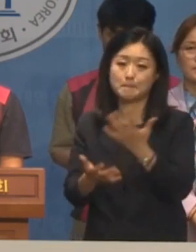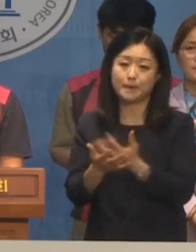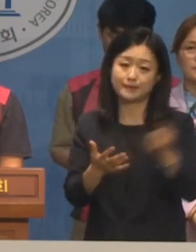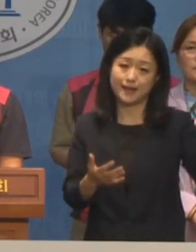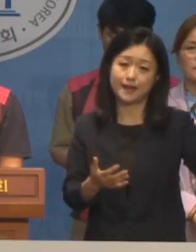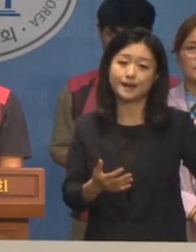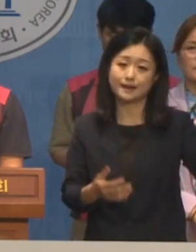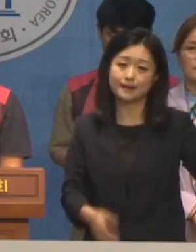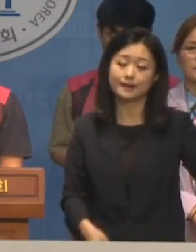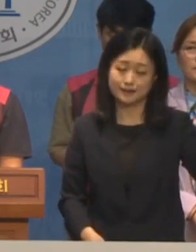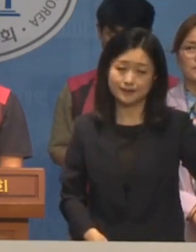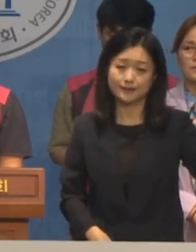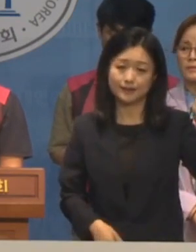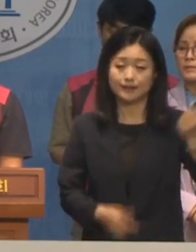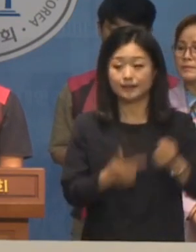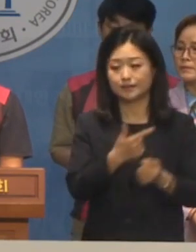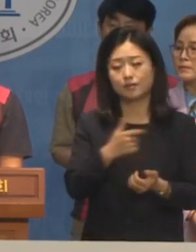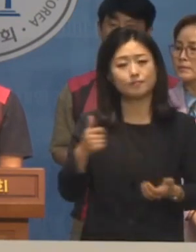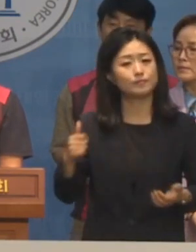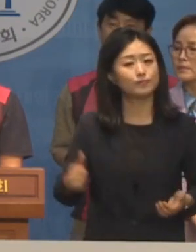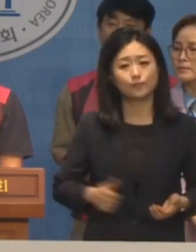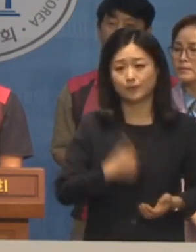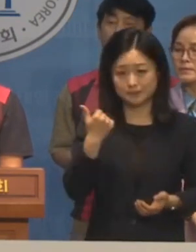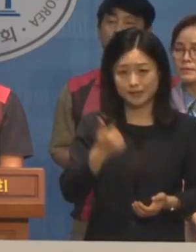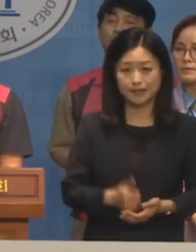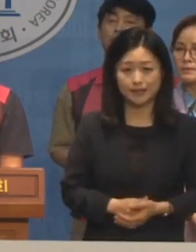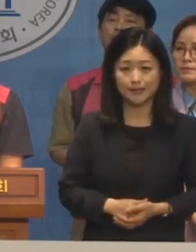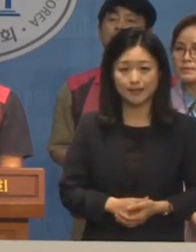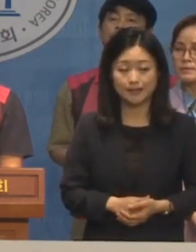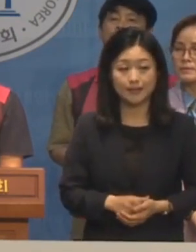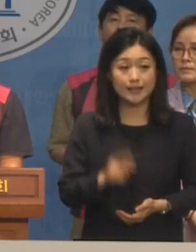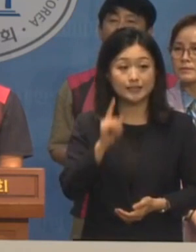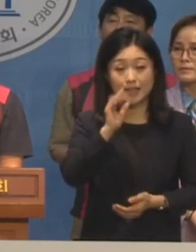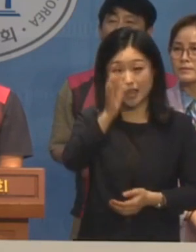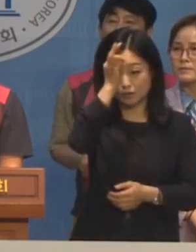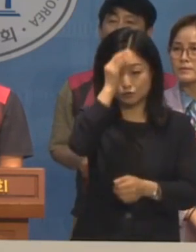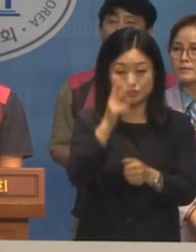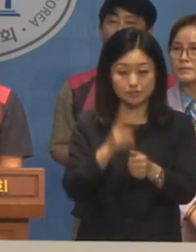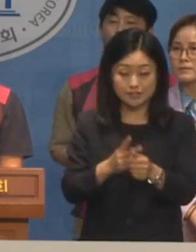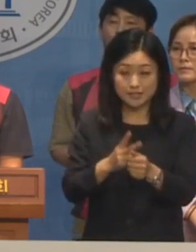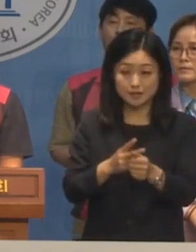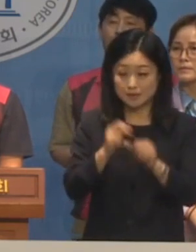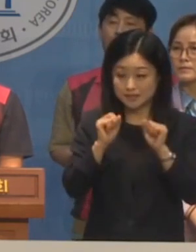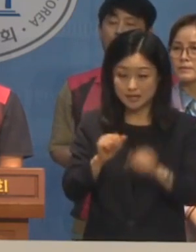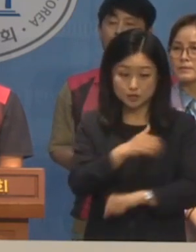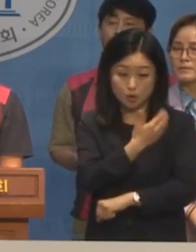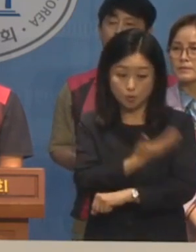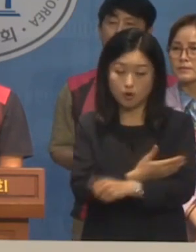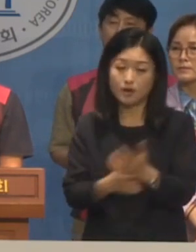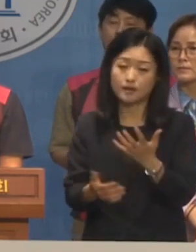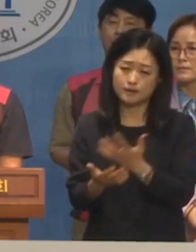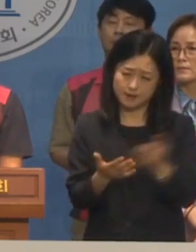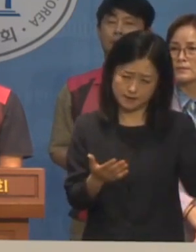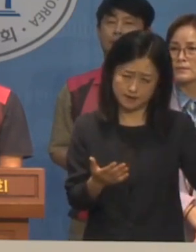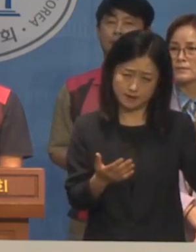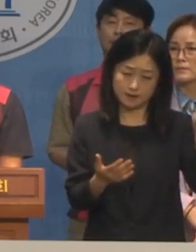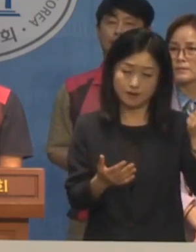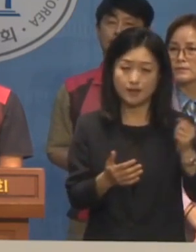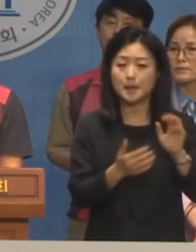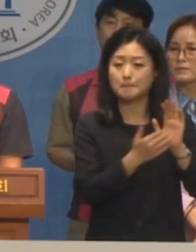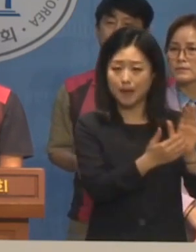박탈된다는 사실이 분통 터집니다. 예술 강사 생존권이 박탈된 것을 막아내야